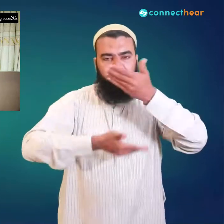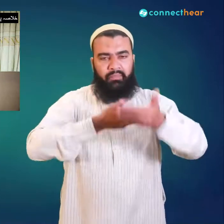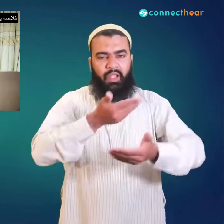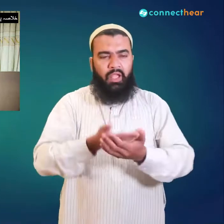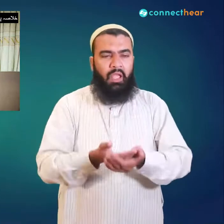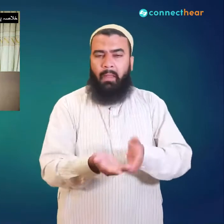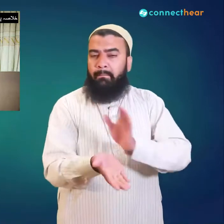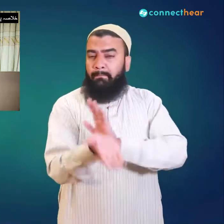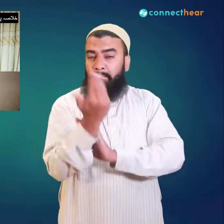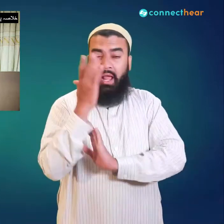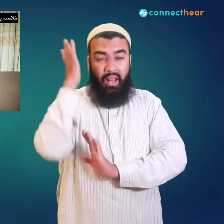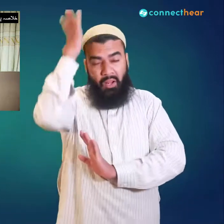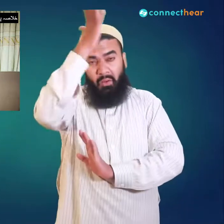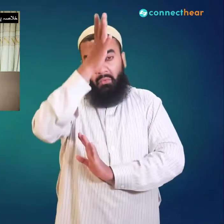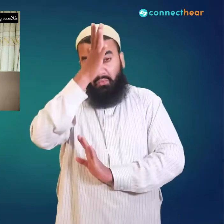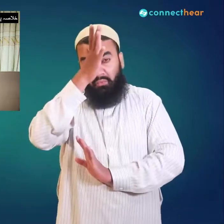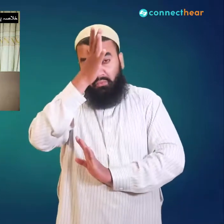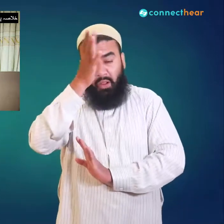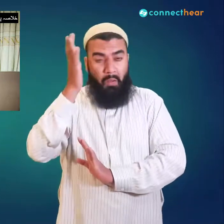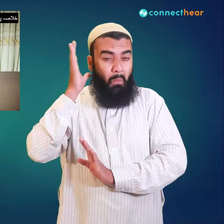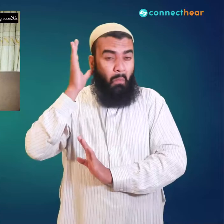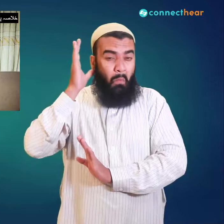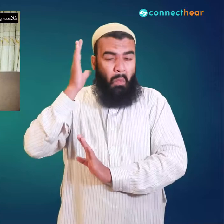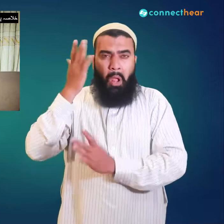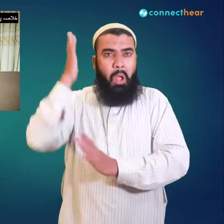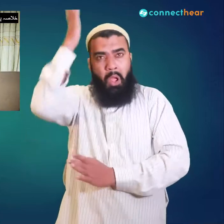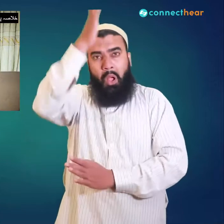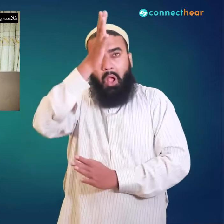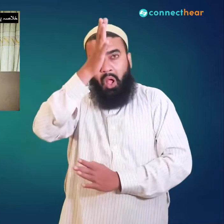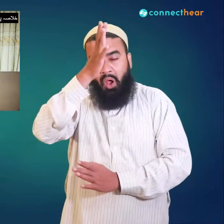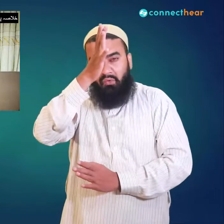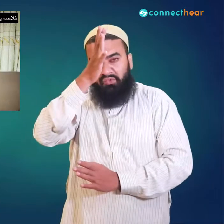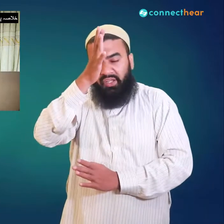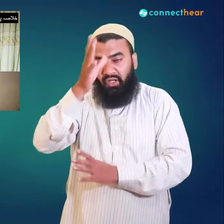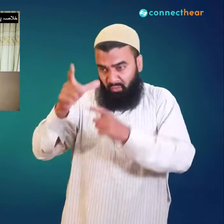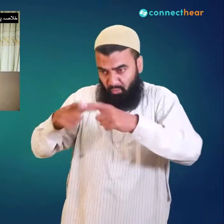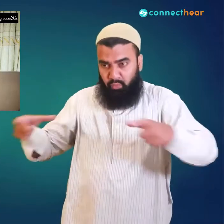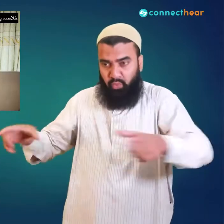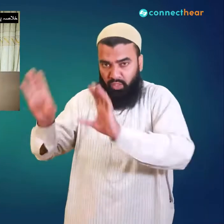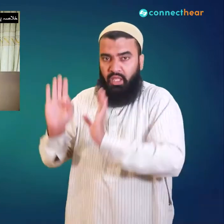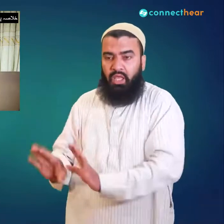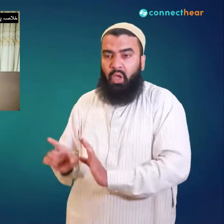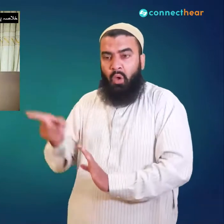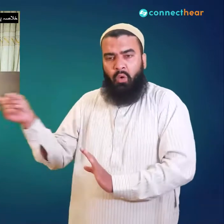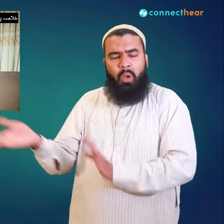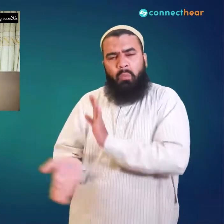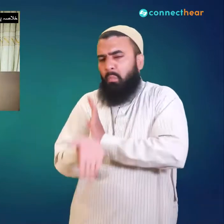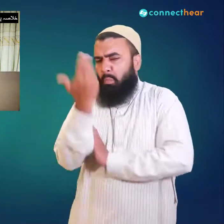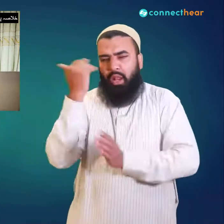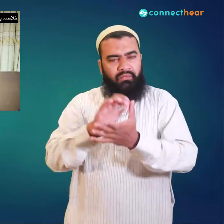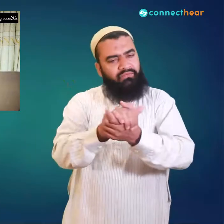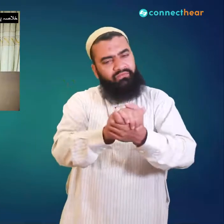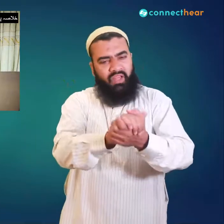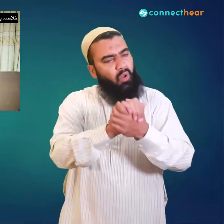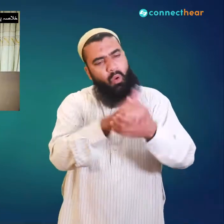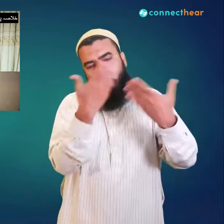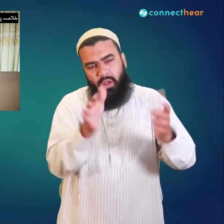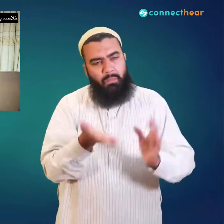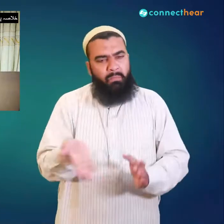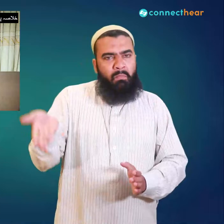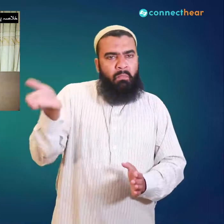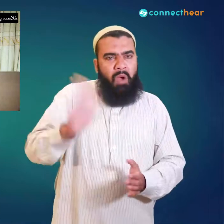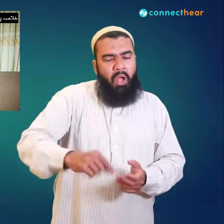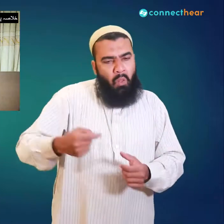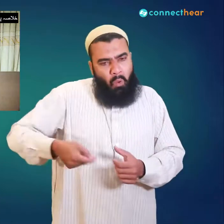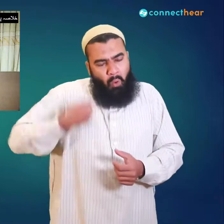کی ایک جماعت نے میثاق حدیبیہ کی مخالفت کی اور اس کو توڑ دیا تھا۔ یہ وہ زمانہ تھا